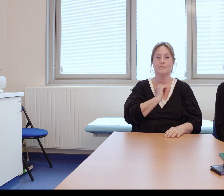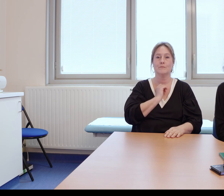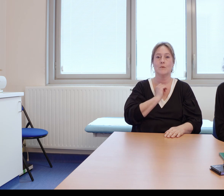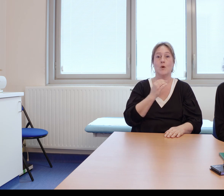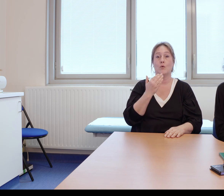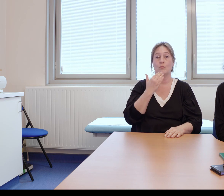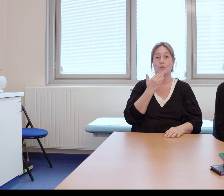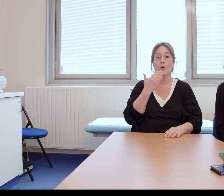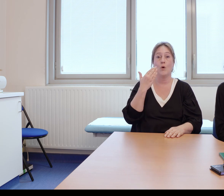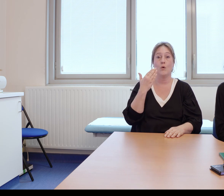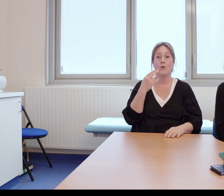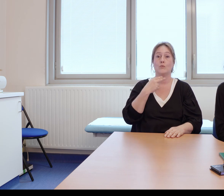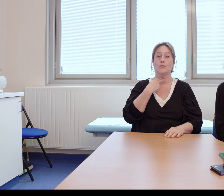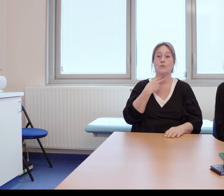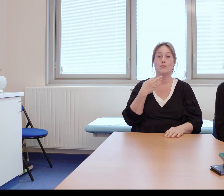ou aux urgences.